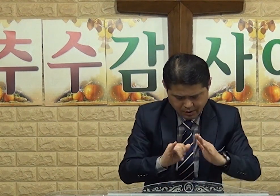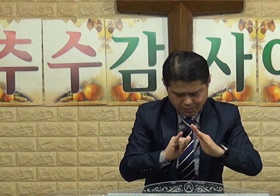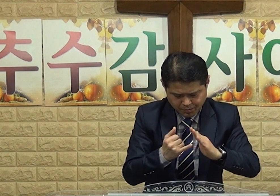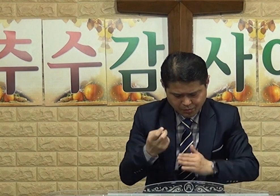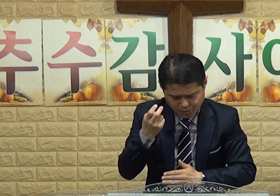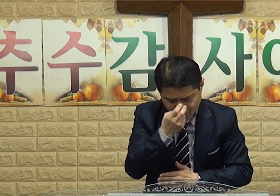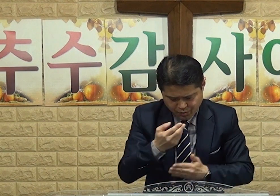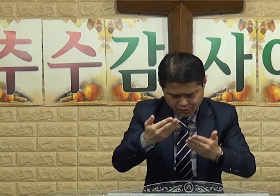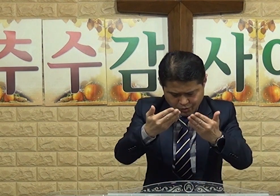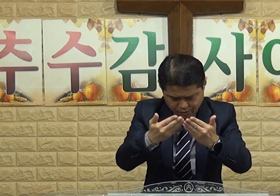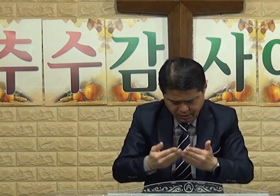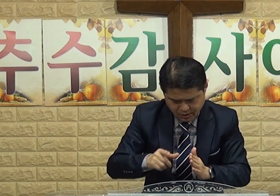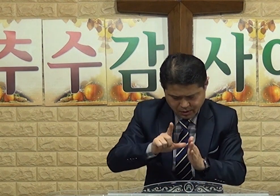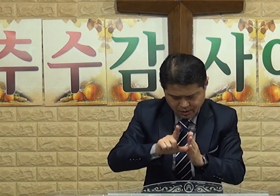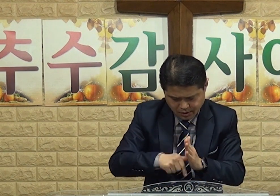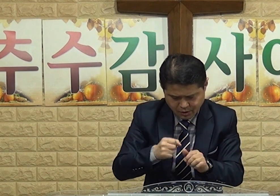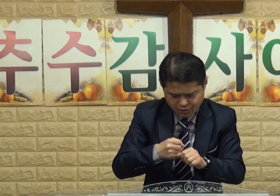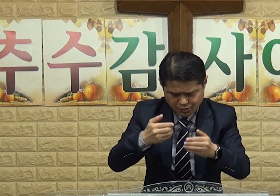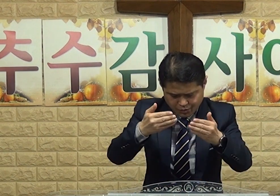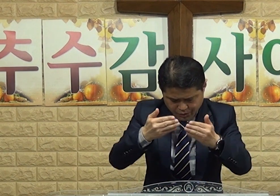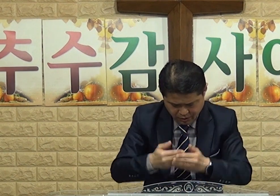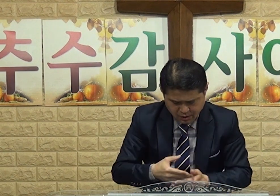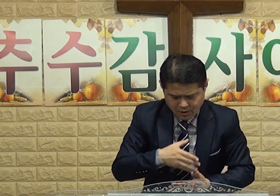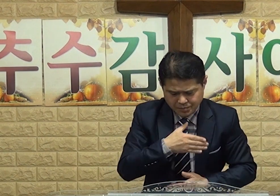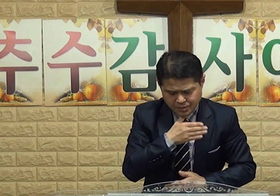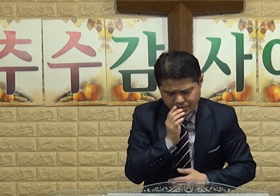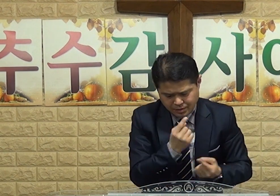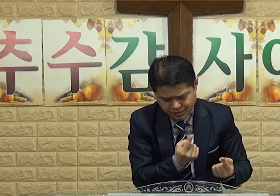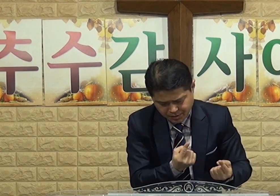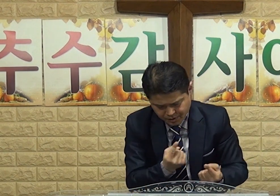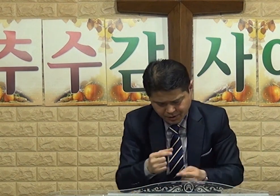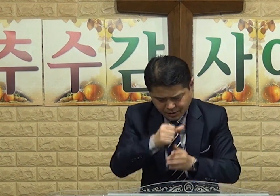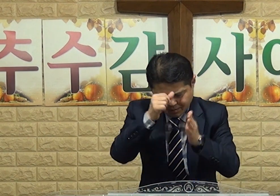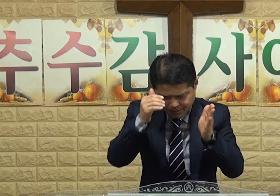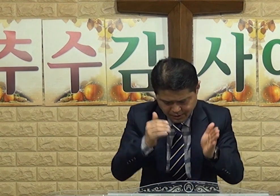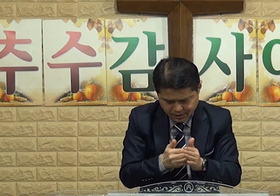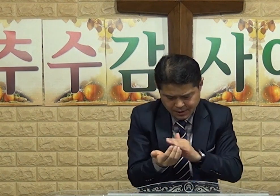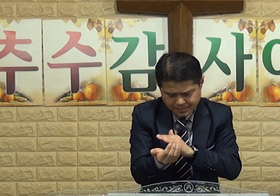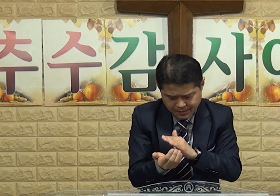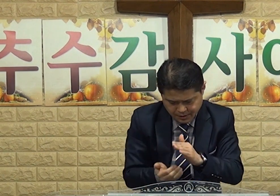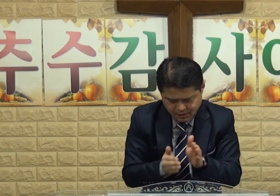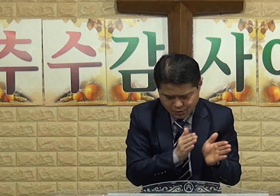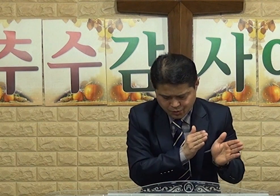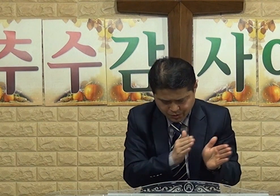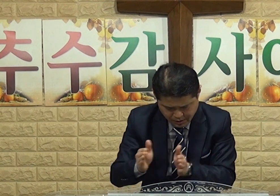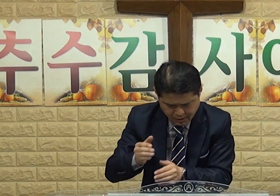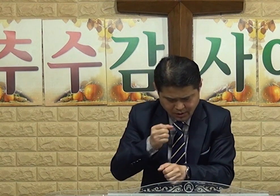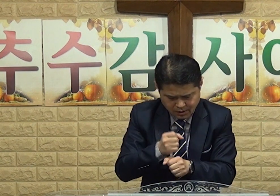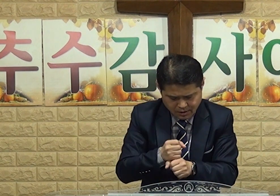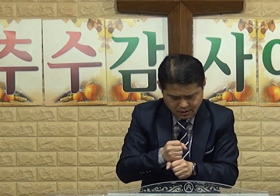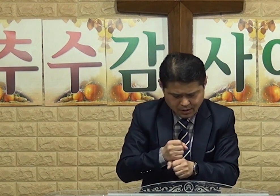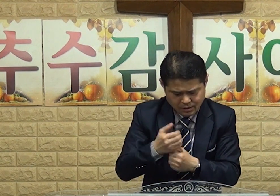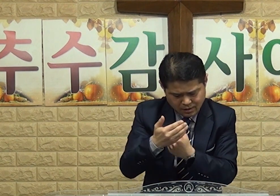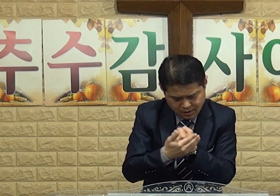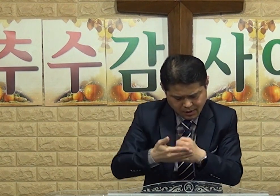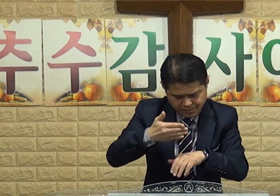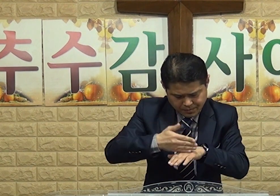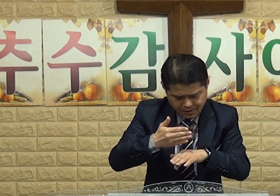감사합니다. 우리가 항상 우리에게 가정에 은혜를 베풀고 또 우리가